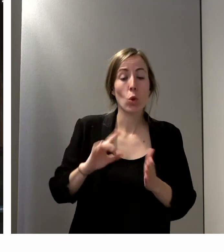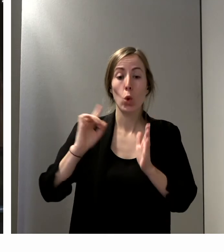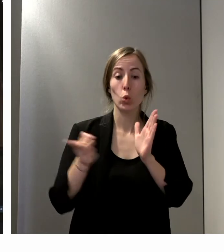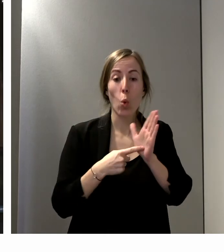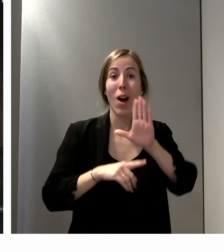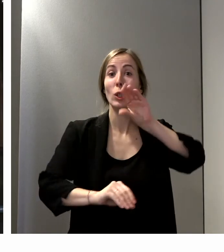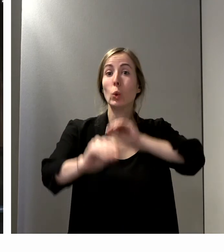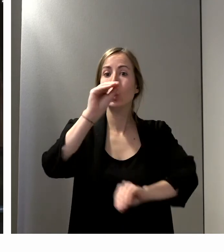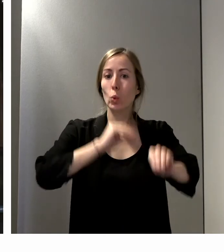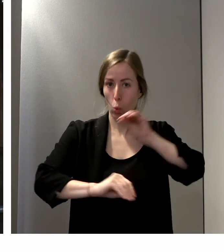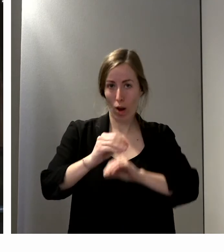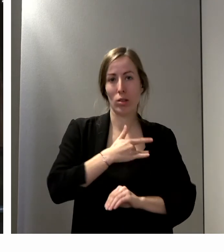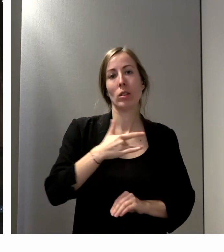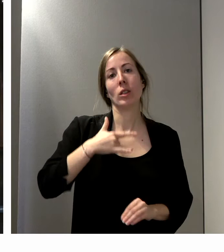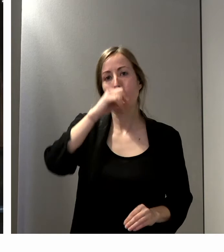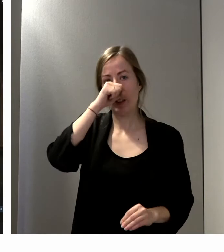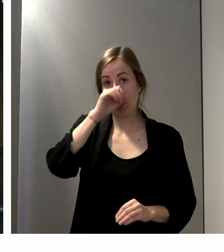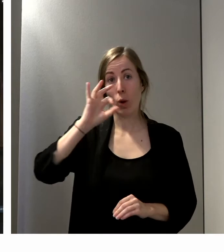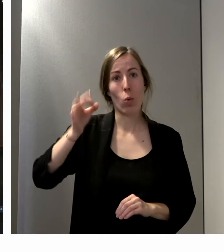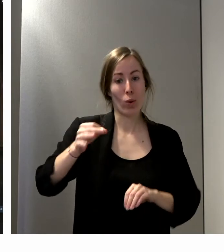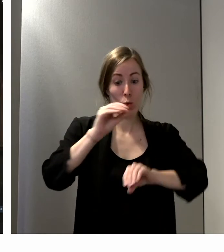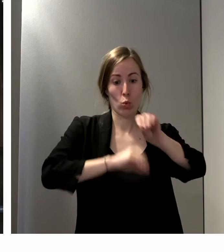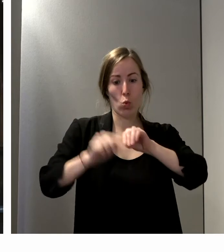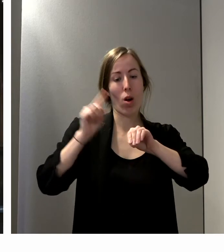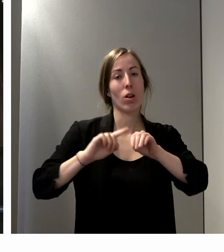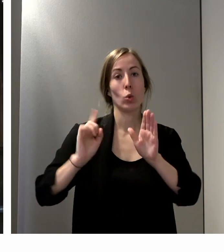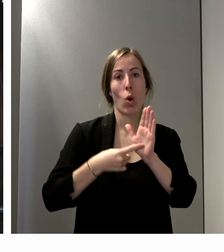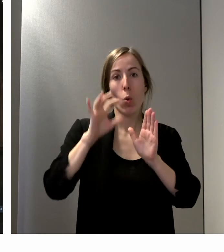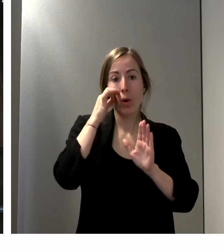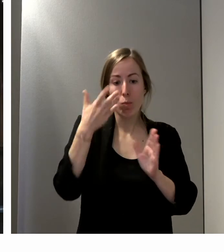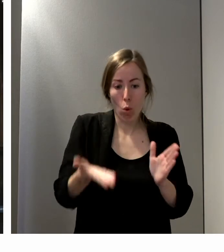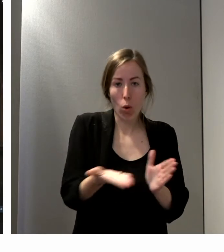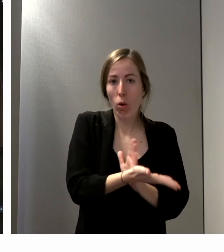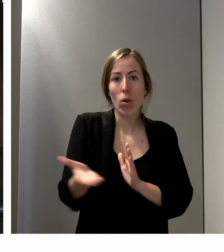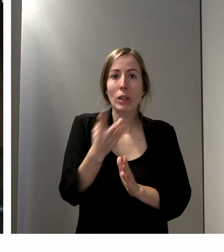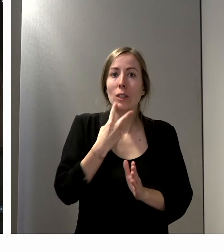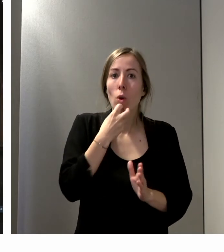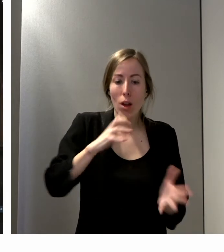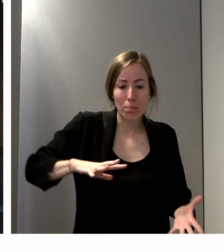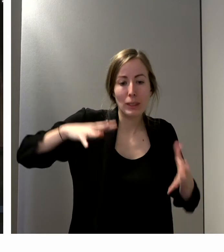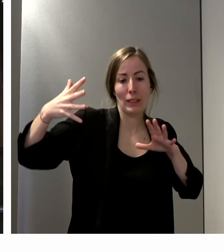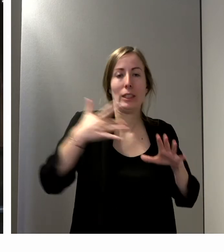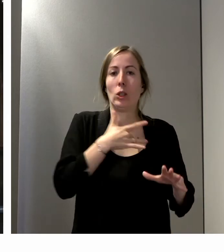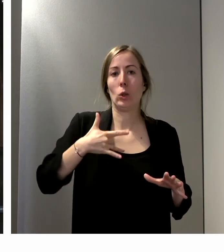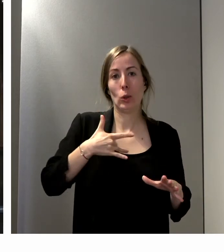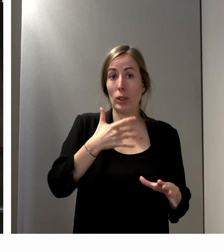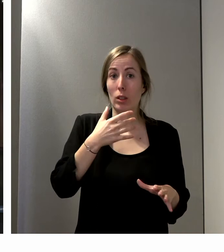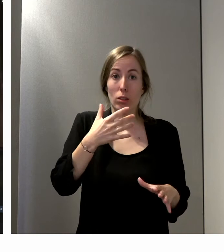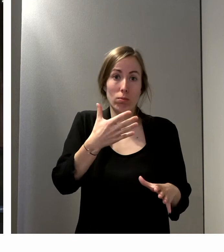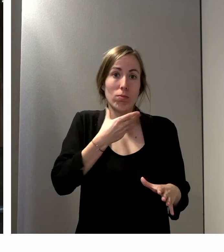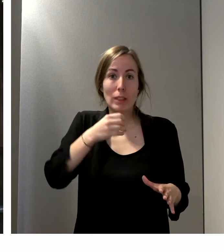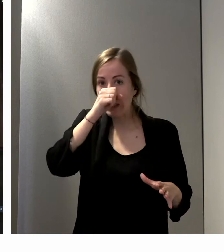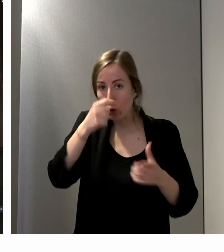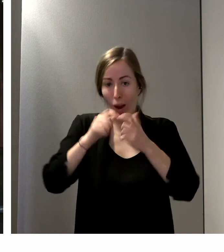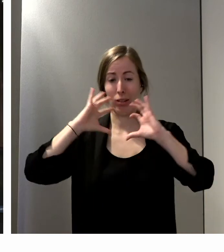santé sexuelle pour permettre aux individus d'atteindre le meilleur état de santé sexuelle. Et alors à ce